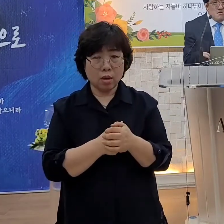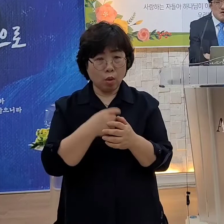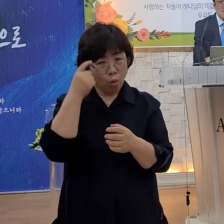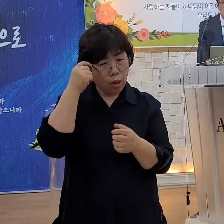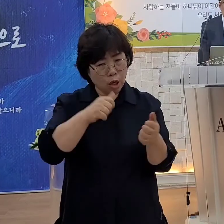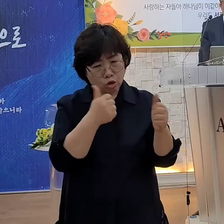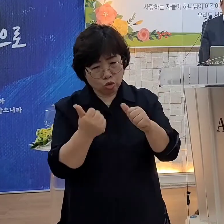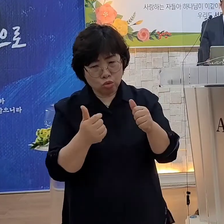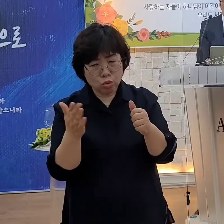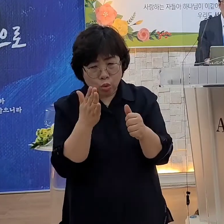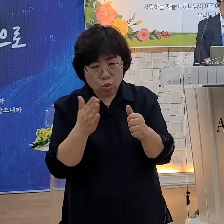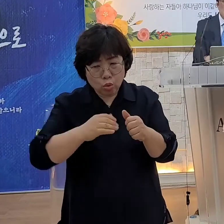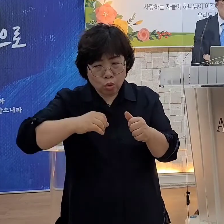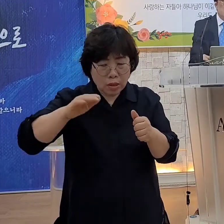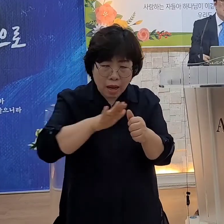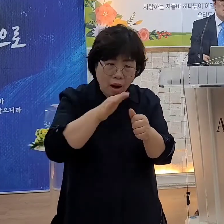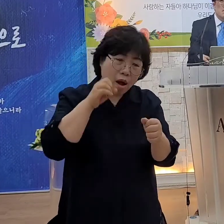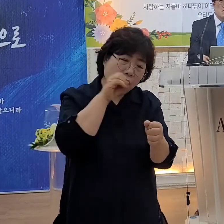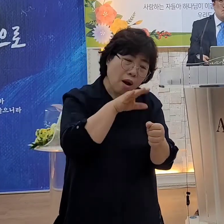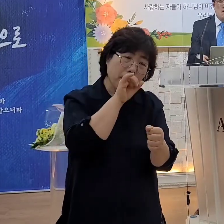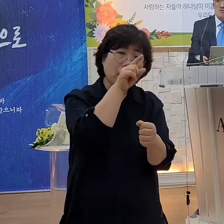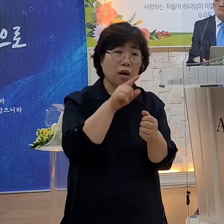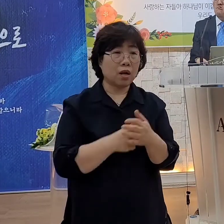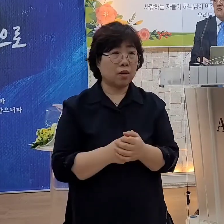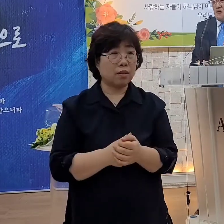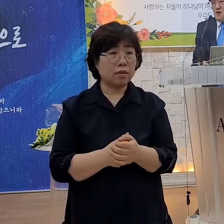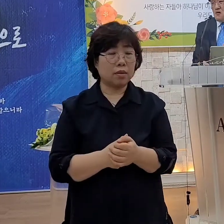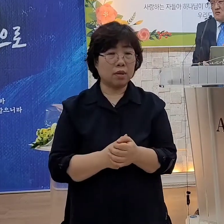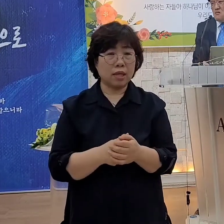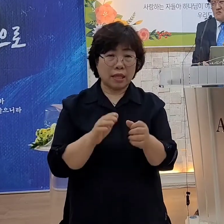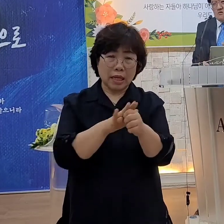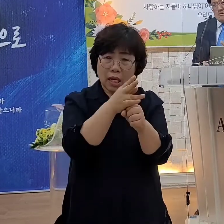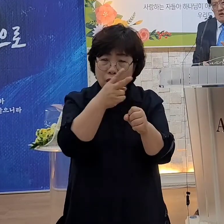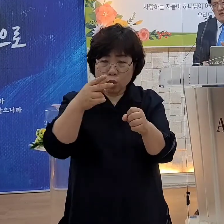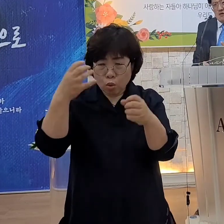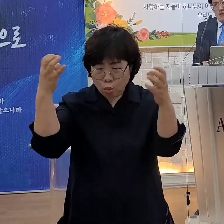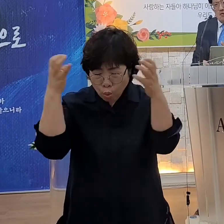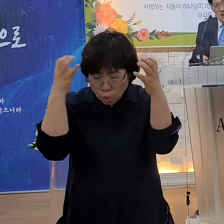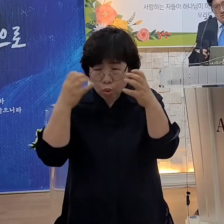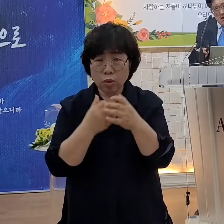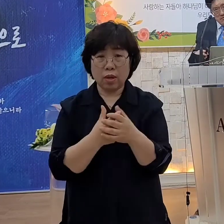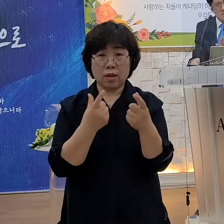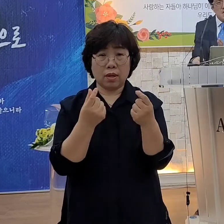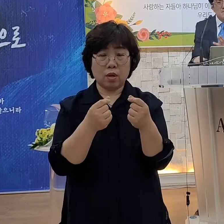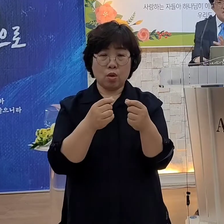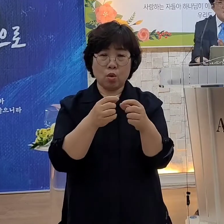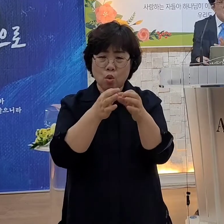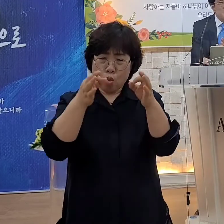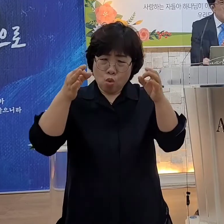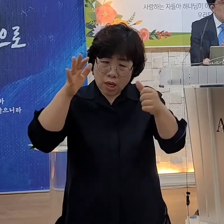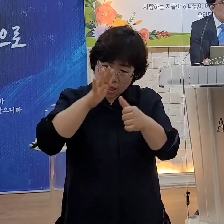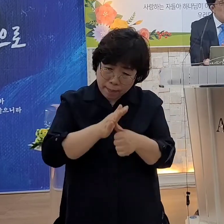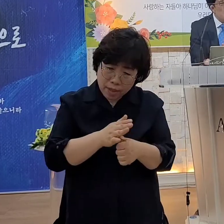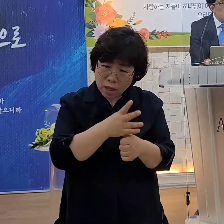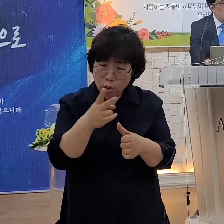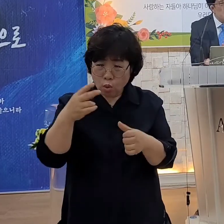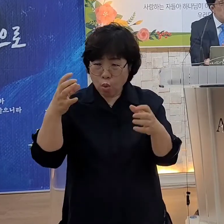왜 죽기까지 순종하랍니까? 사랑은 오랜 고통이다. 성경에 오래 참는 게